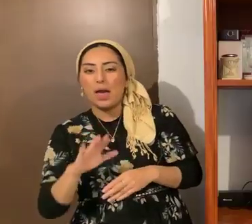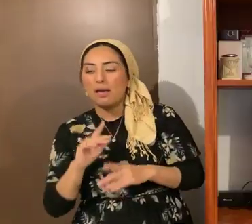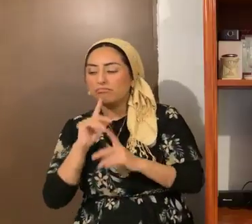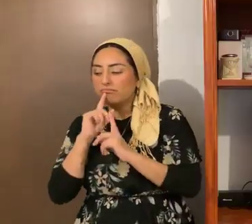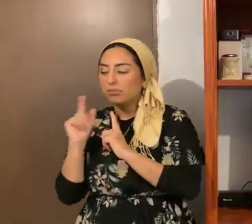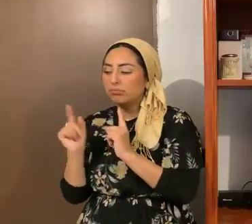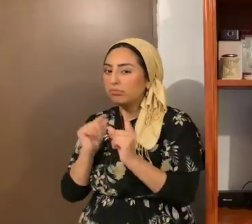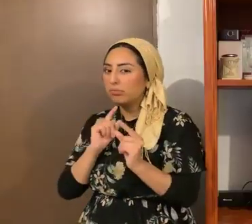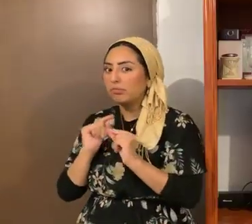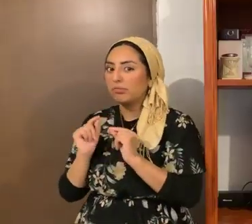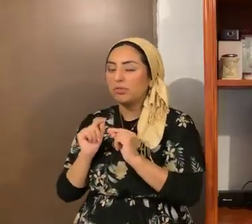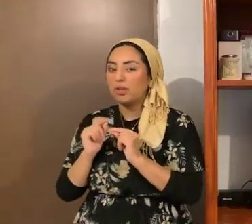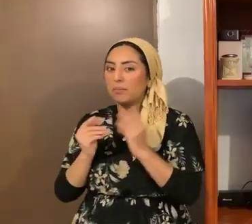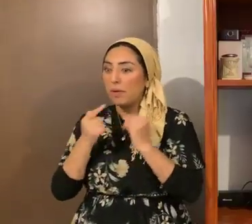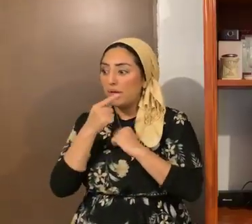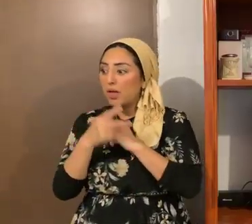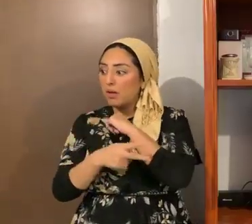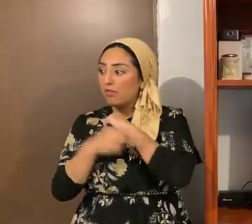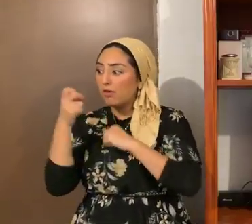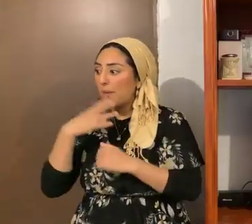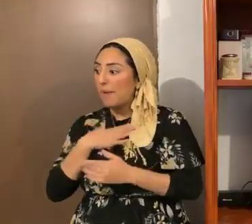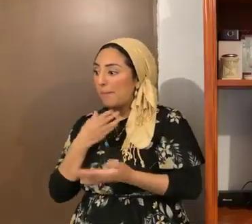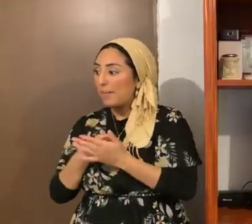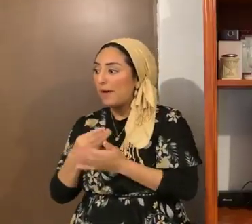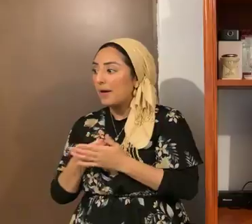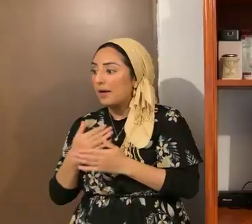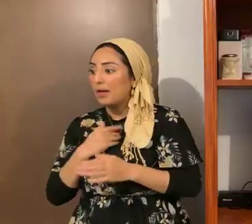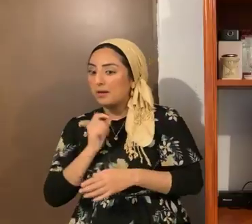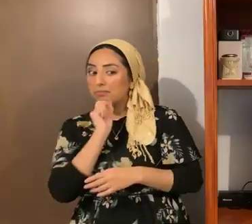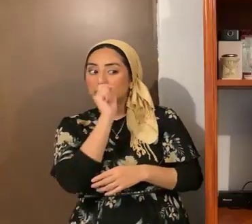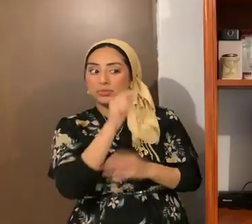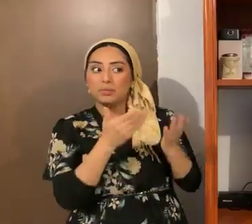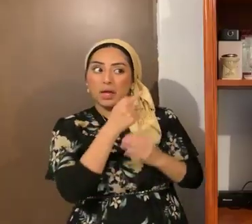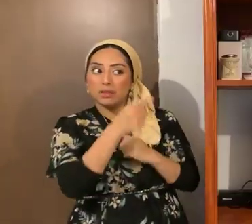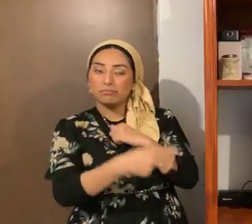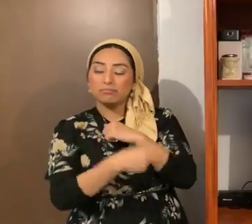otro. ¿No se estarán robando mis 5 pesos que pongo en la cajita?